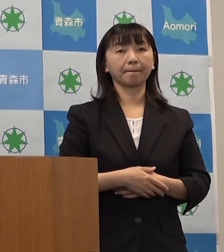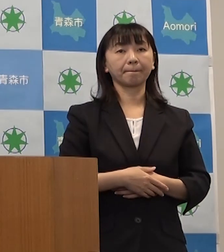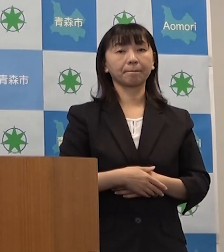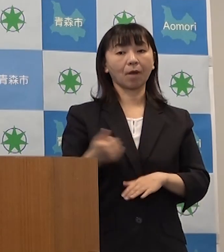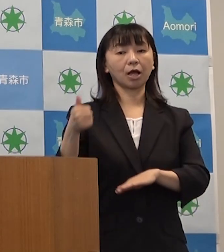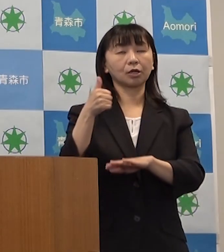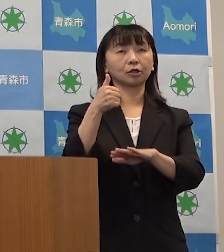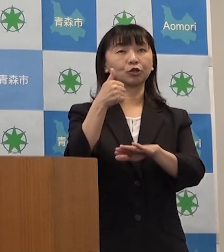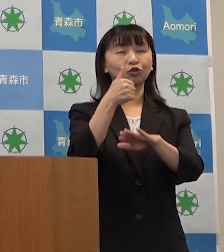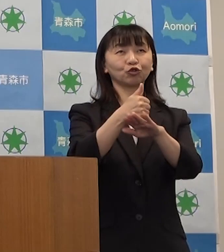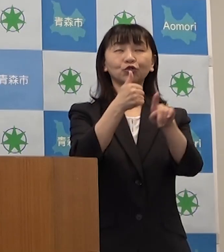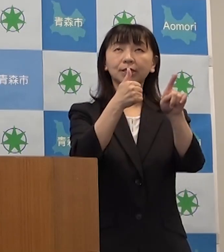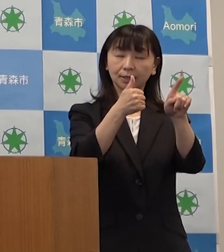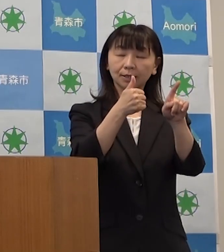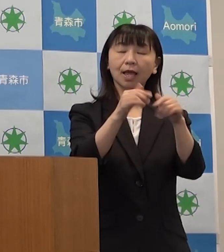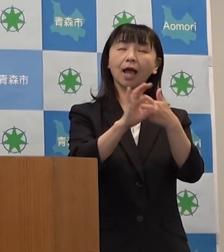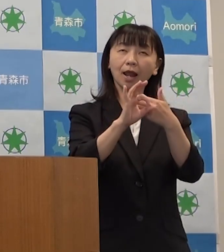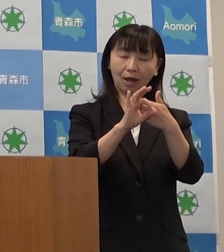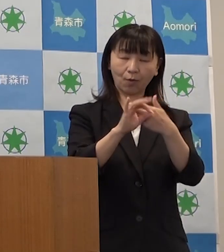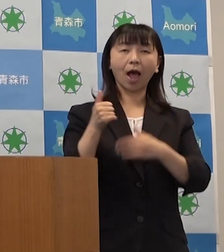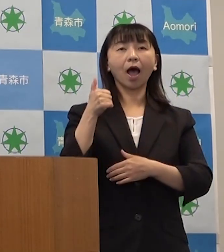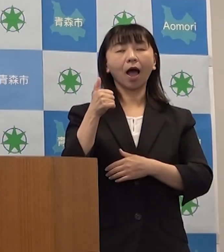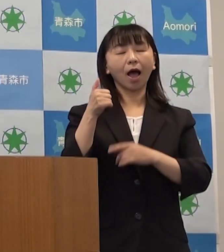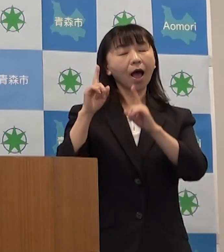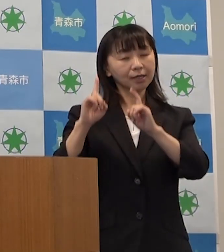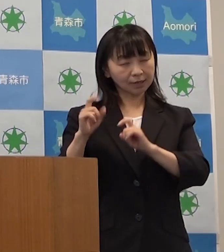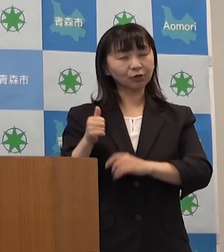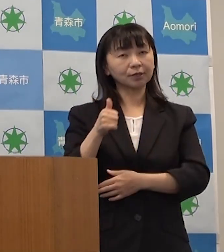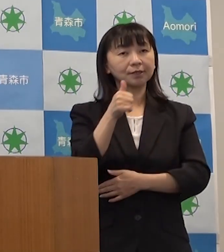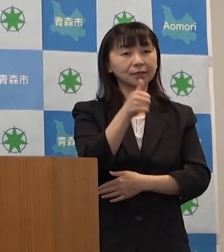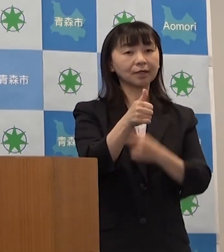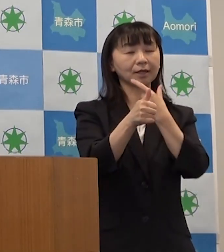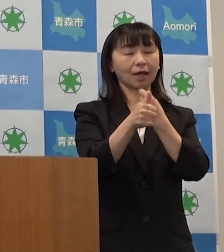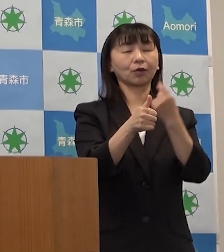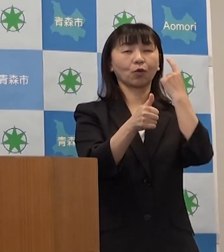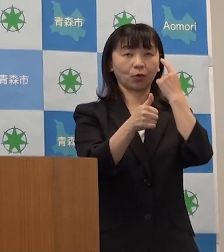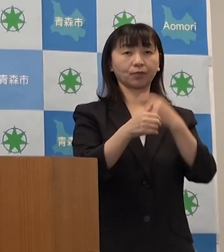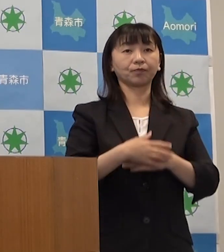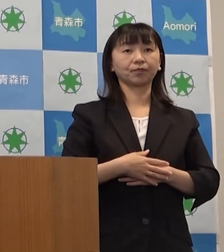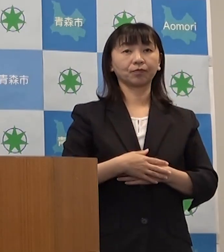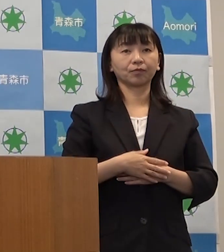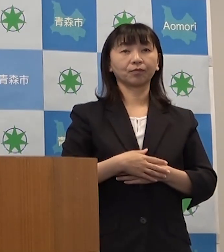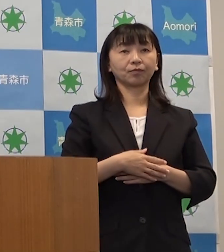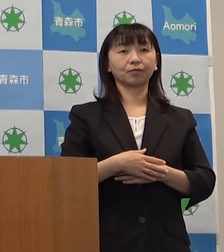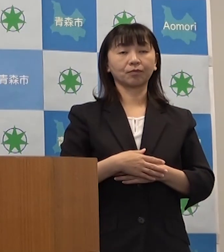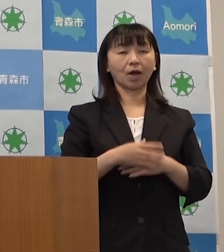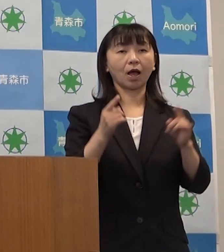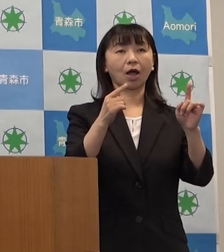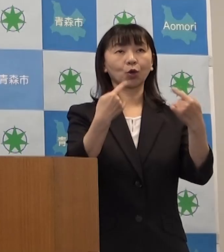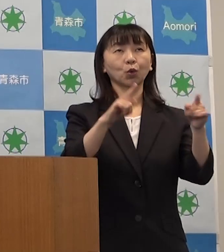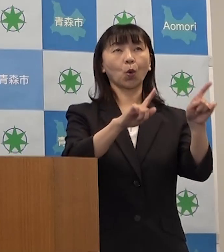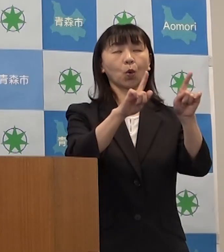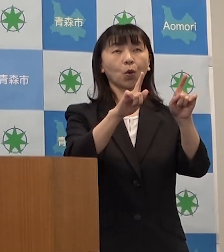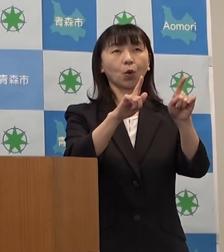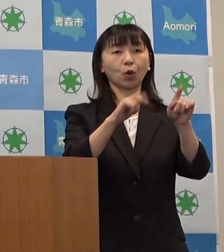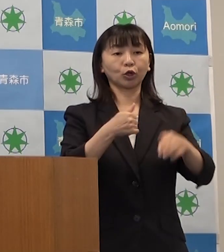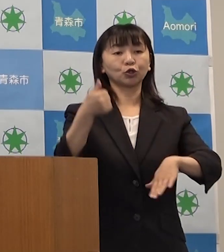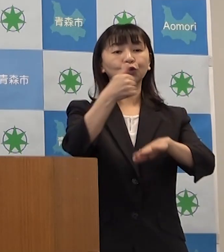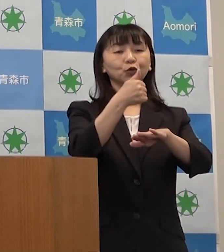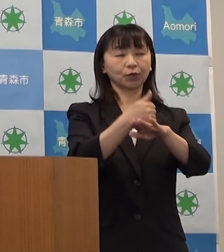就任されたら多分ご挨拶には伺う予定でおります。 はい、もう就任当日にお邪魔するような感